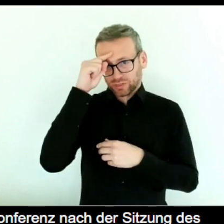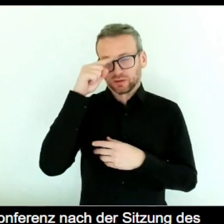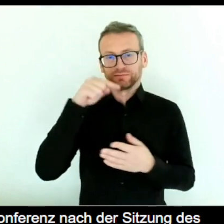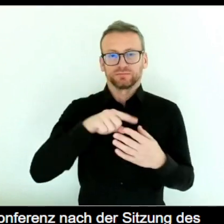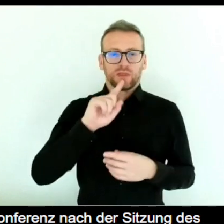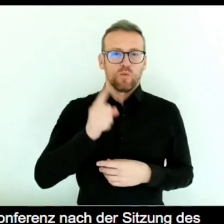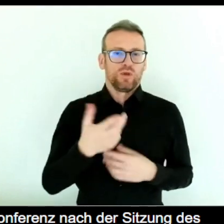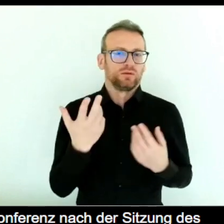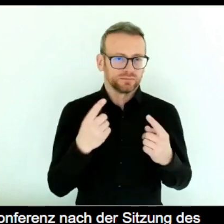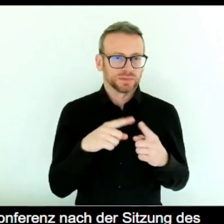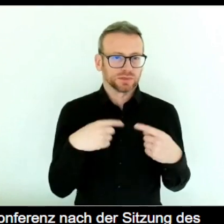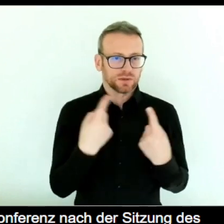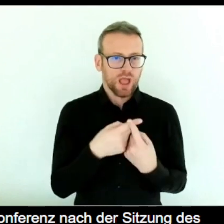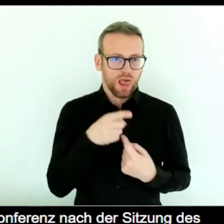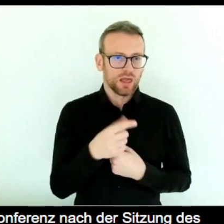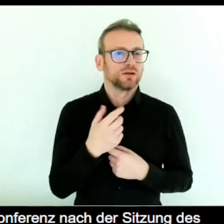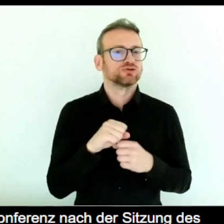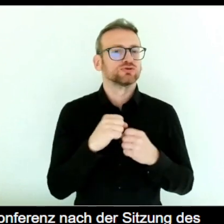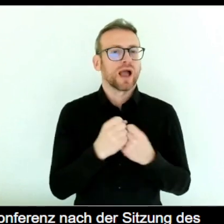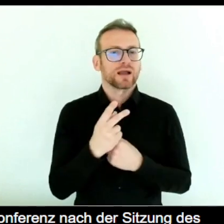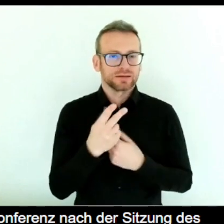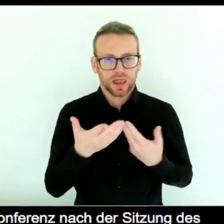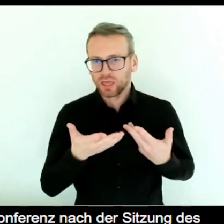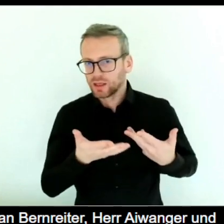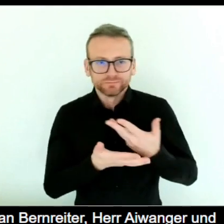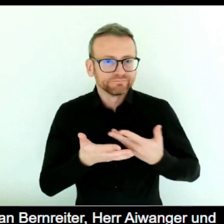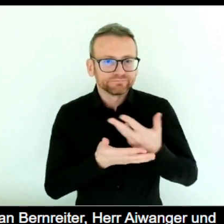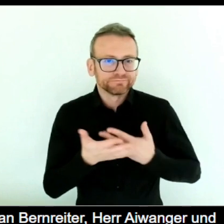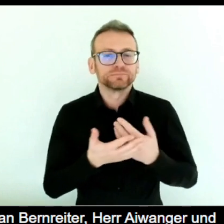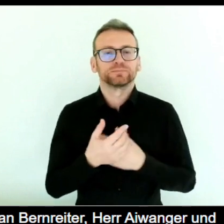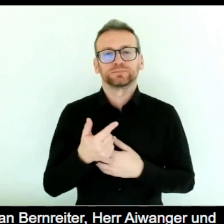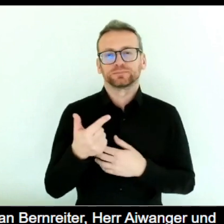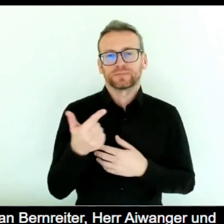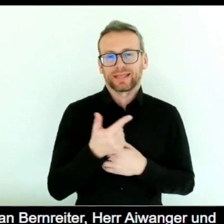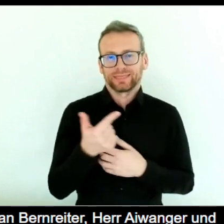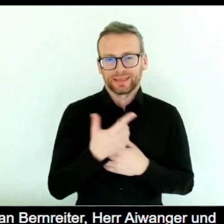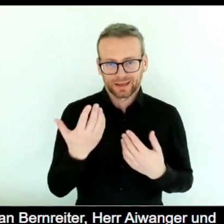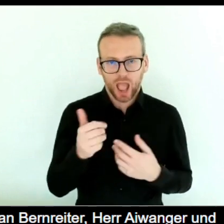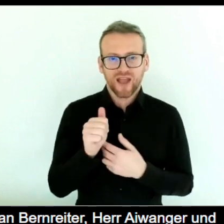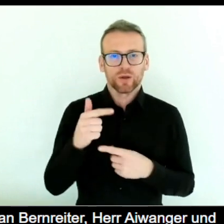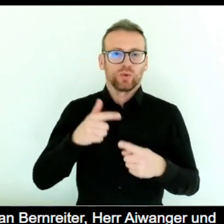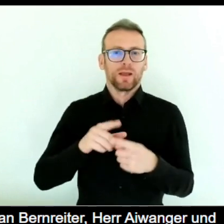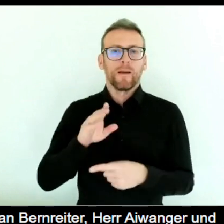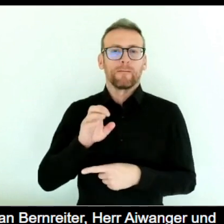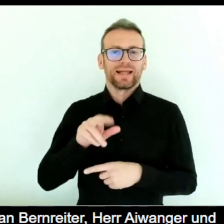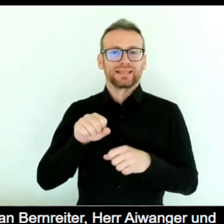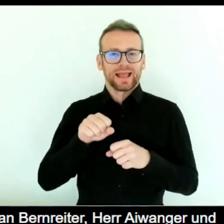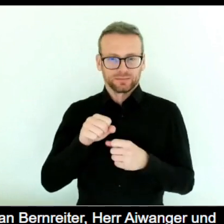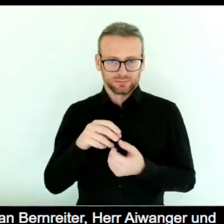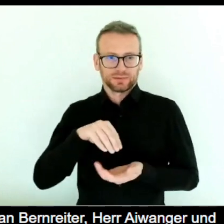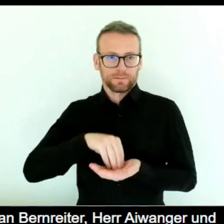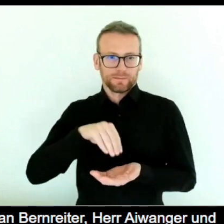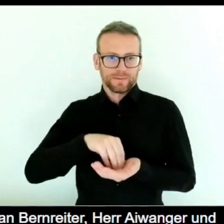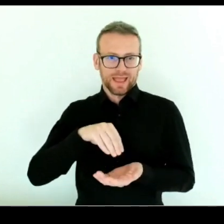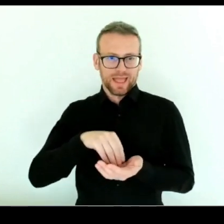sind dabei, weil sie auf ihre Themen jeweils besonders hinweisen. Ich möchte nur darauf hinweisen, dass der